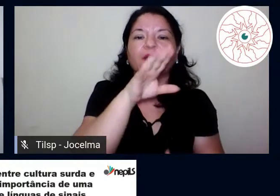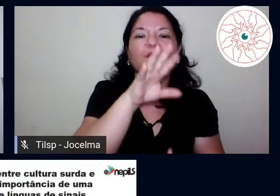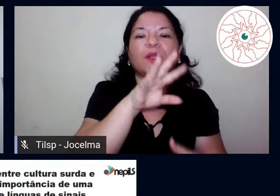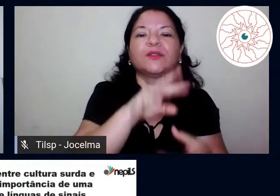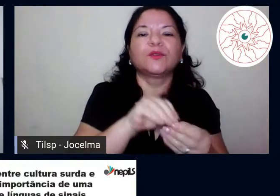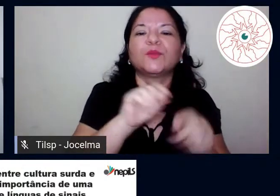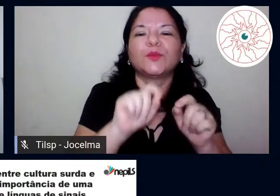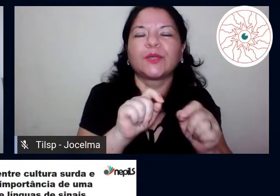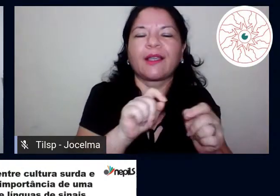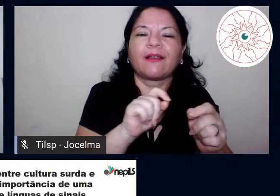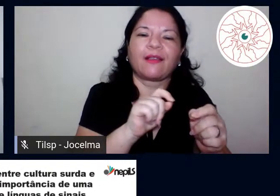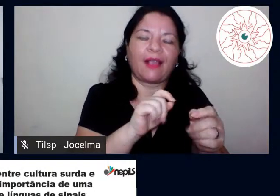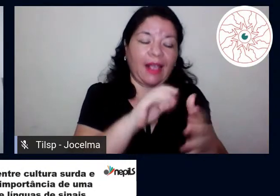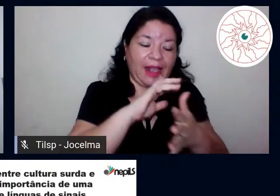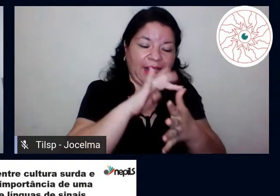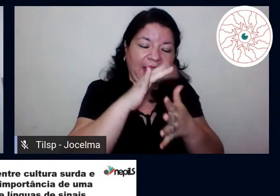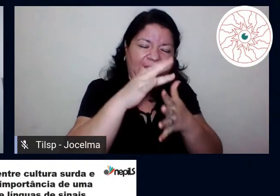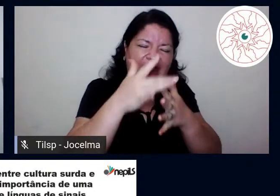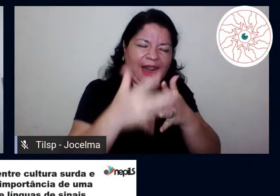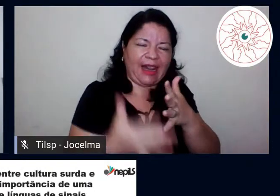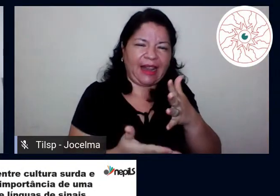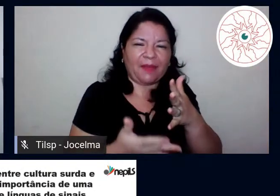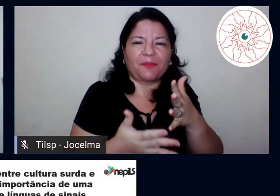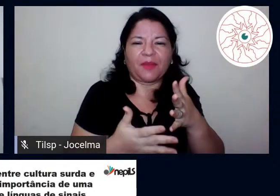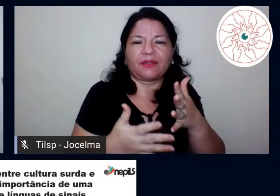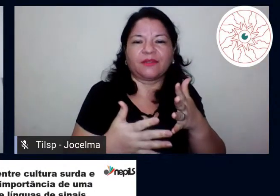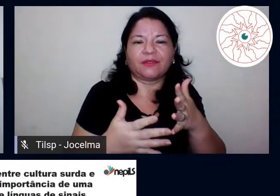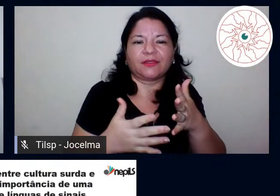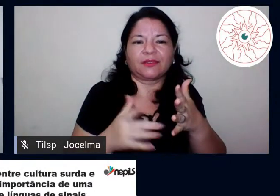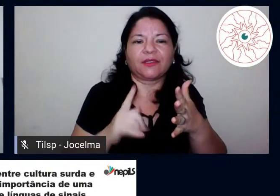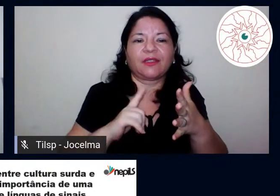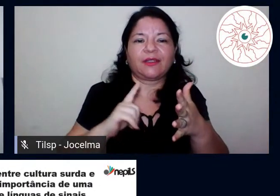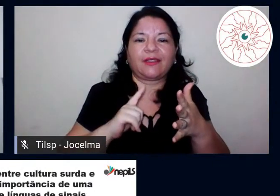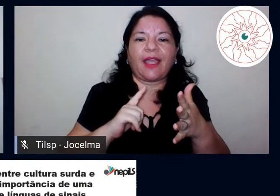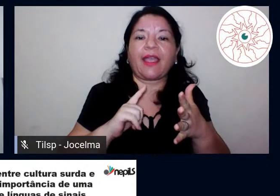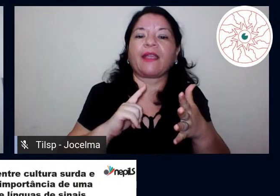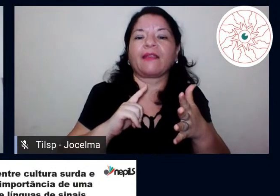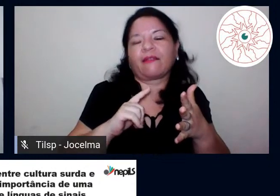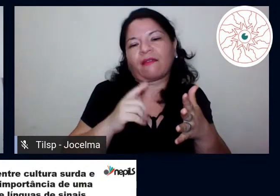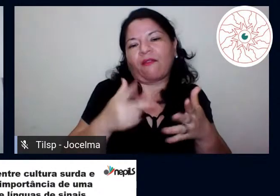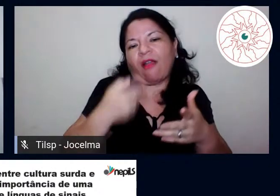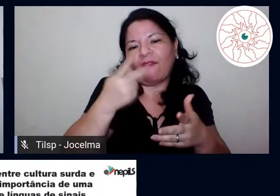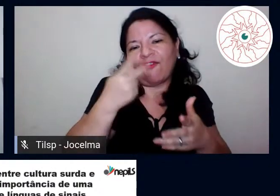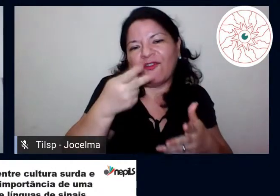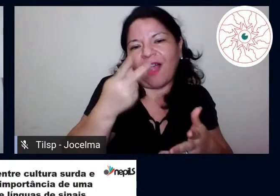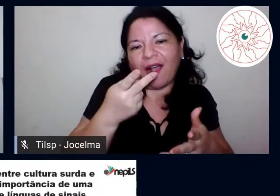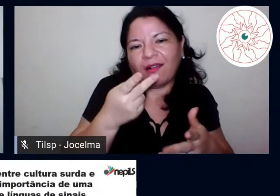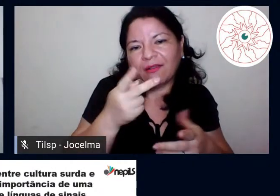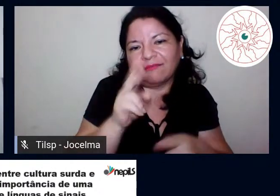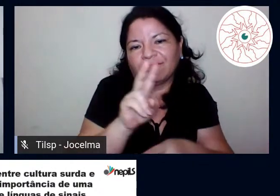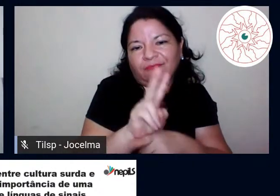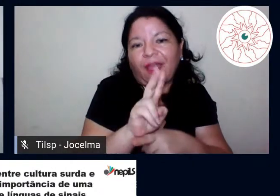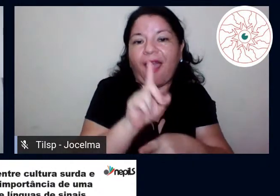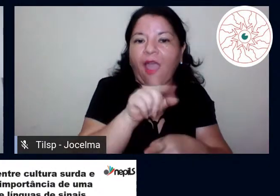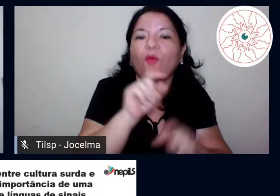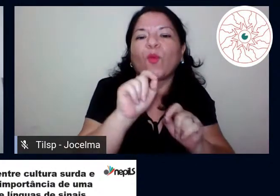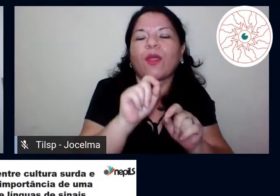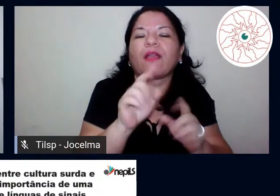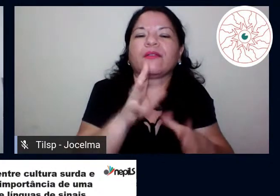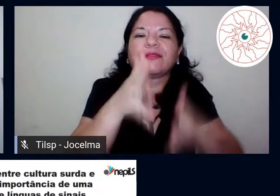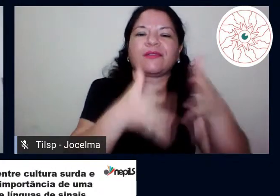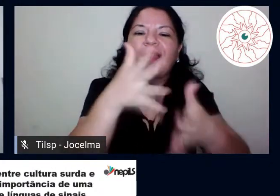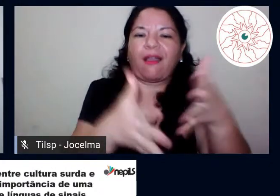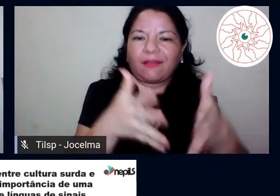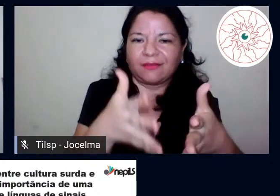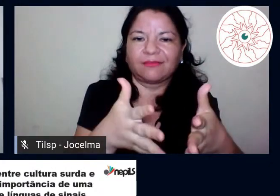a Libras na na modalidade de fala, né, a fala sinalizada e um e e não